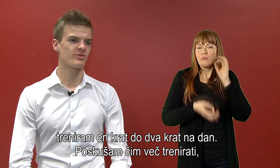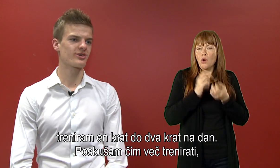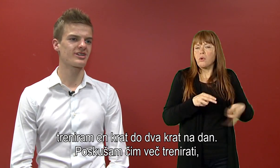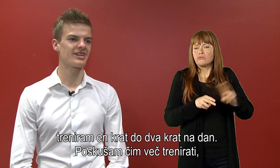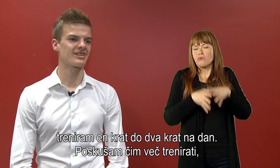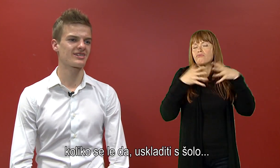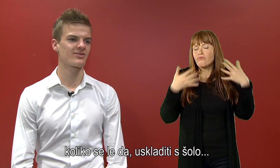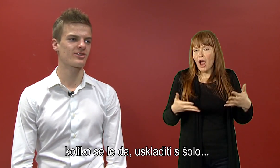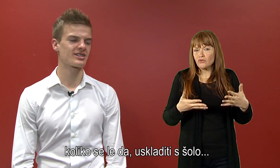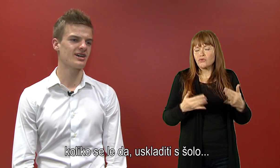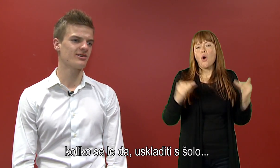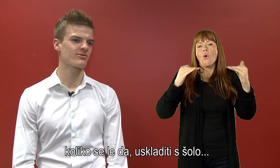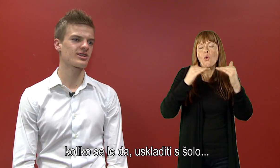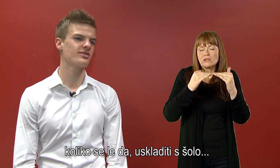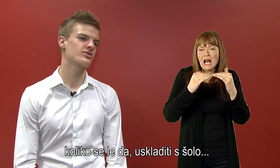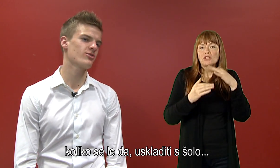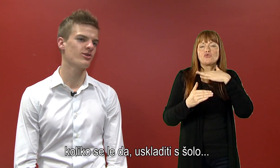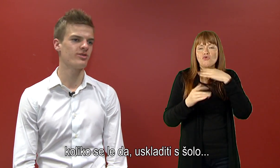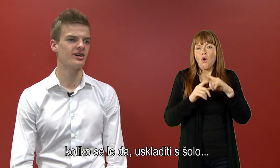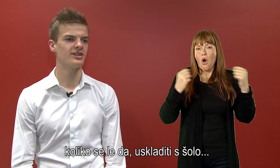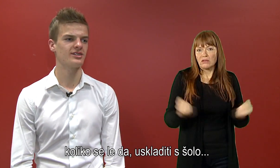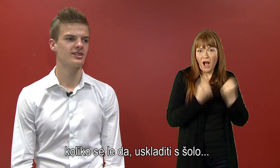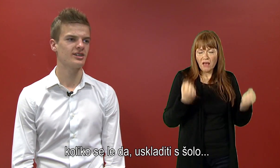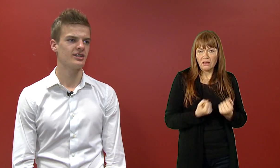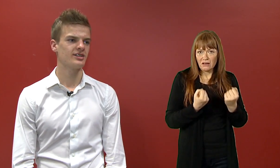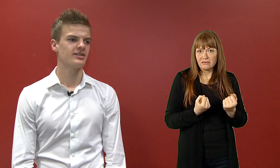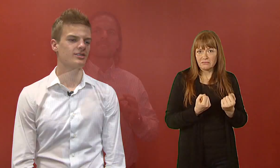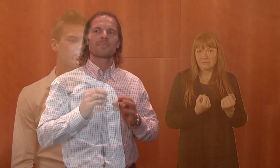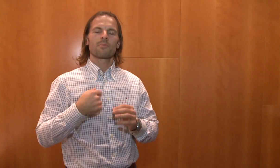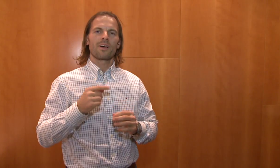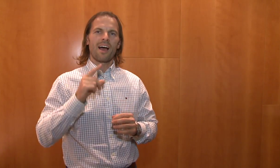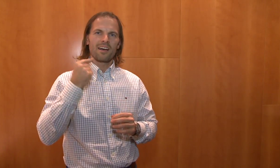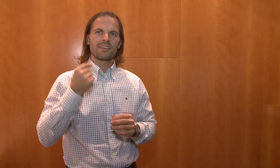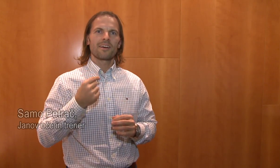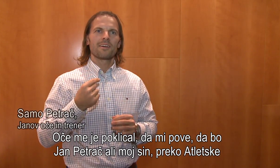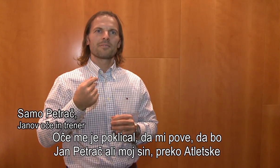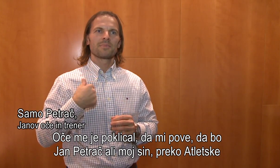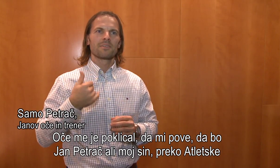Probamo čim bolj trenirati, kolikor se da, uskladiti šolo pa.